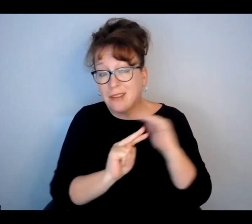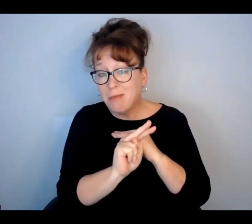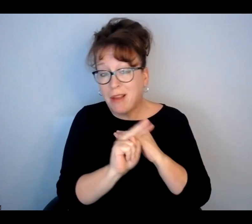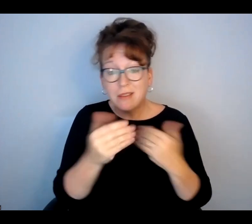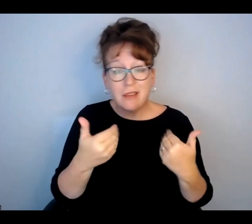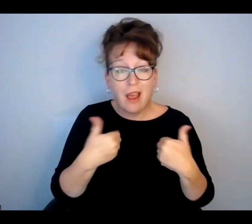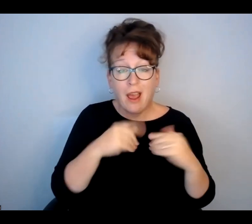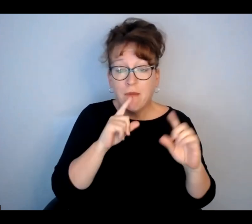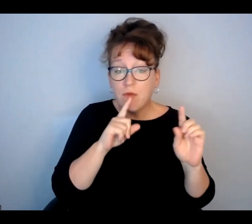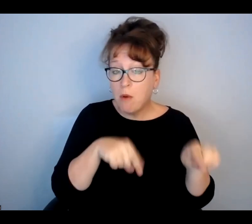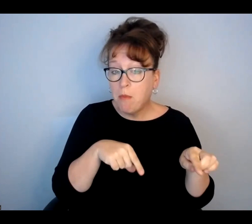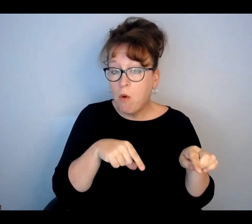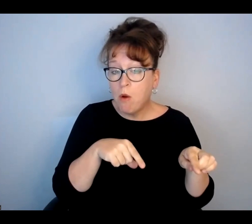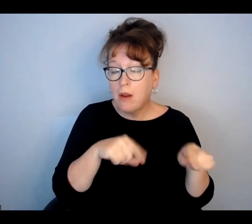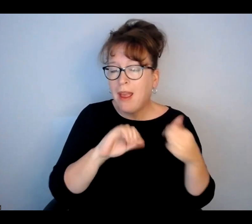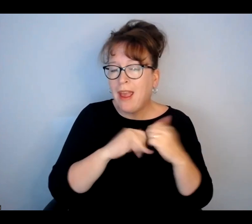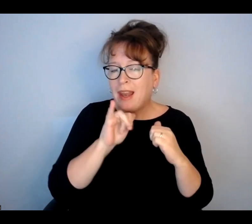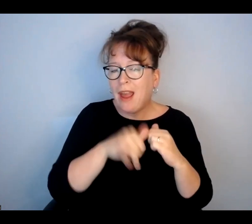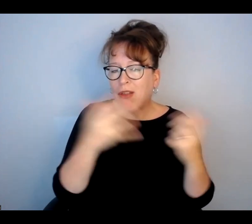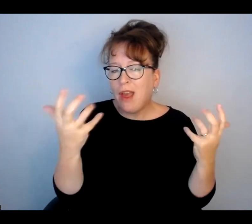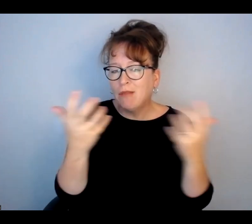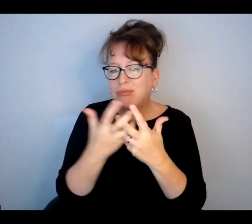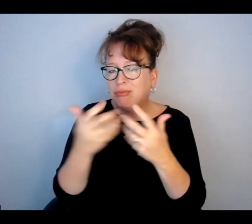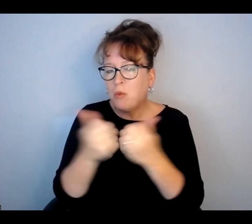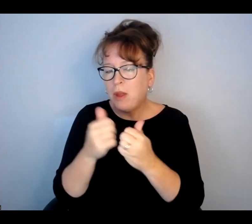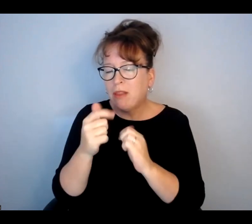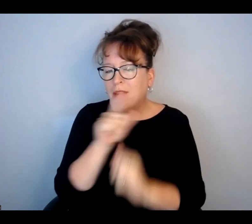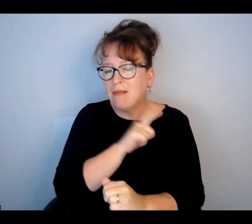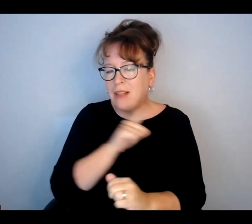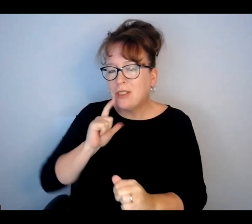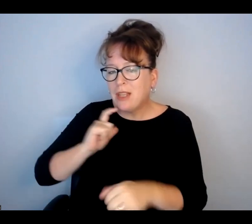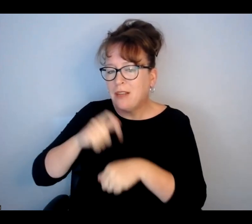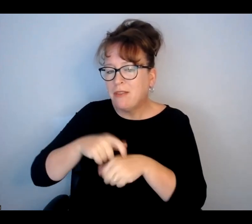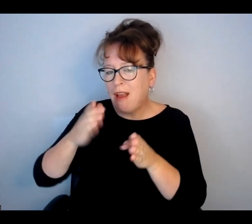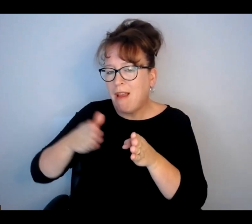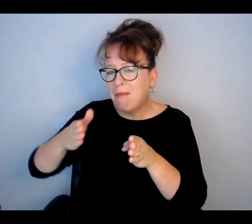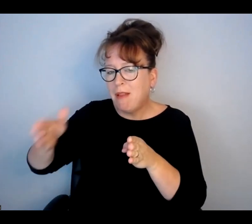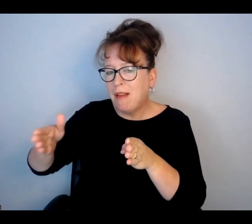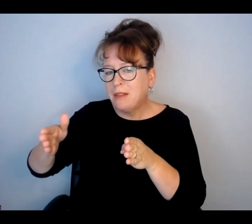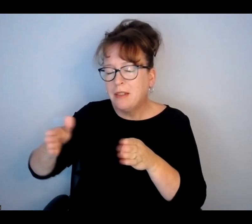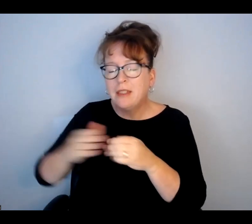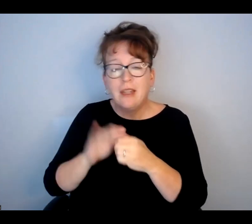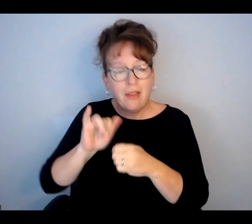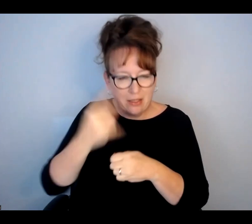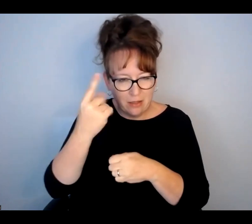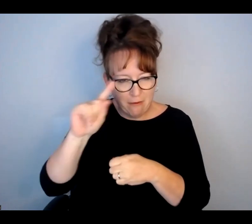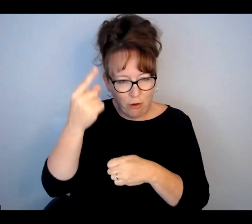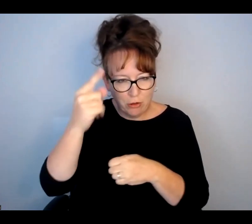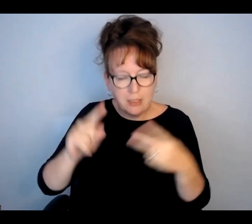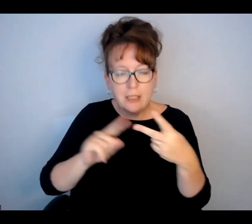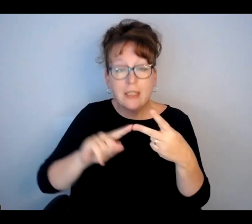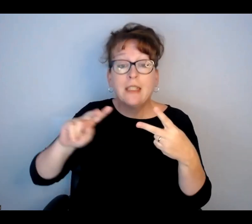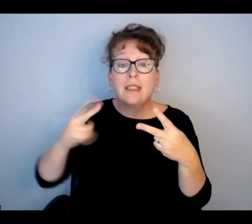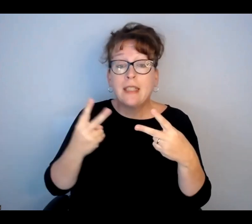comisión espera tener un informe y cómo eso es pone en el cronograma